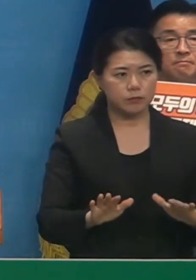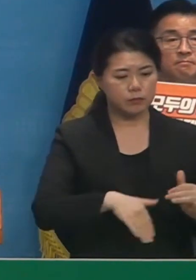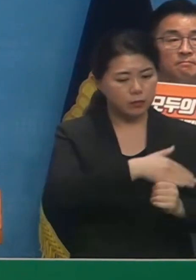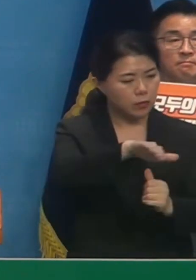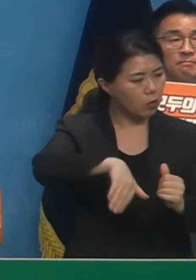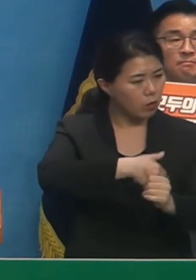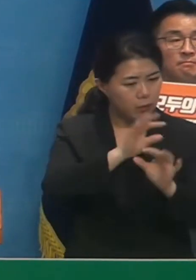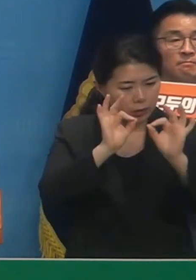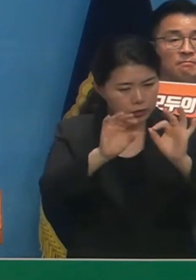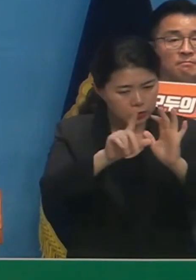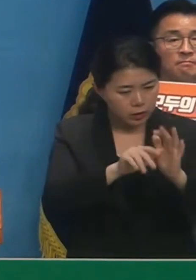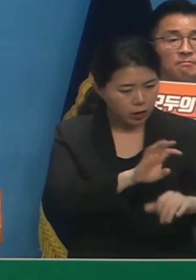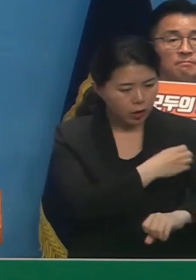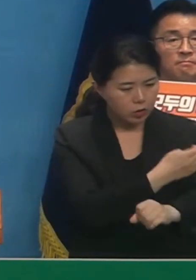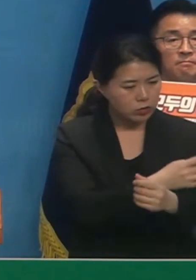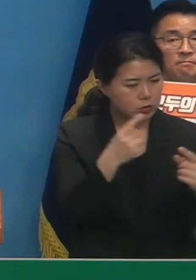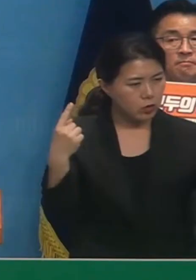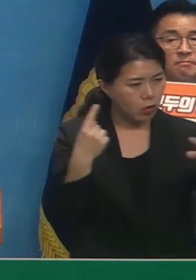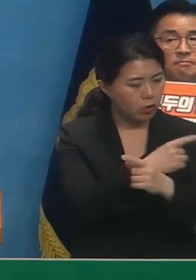있는 에너지 전환에